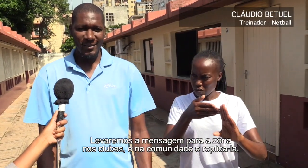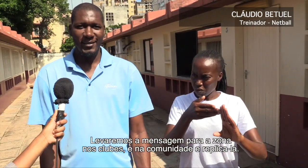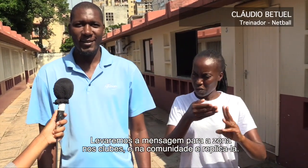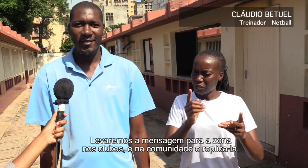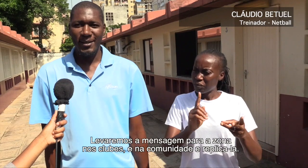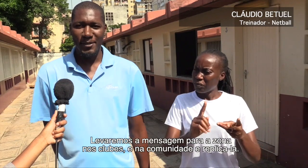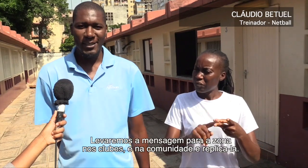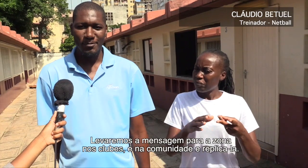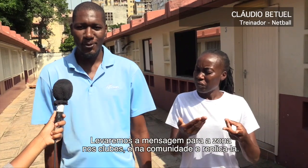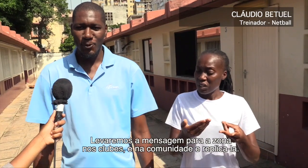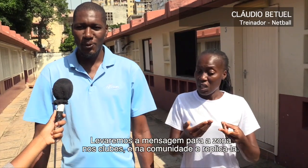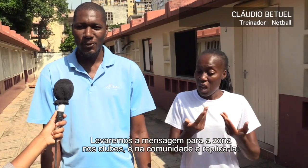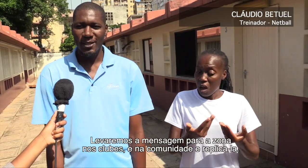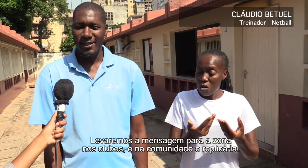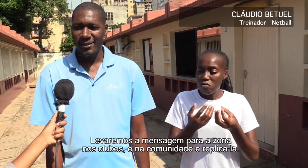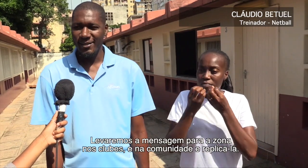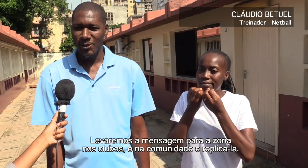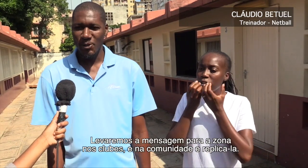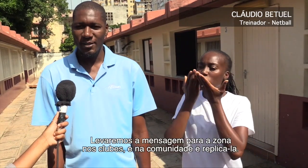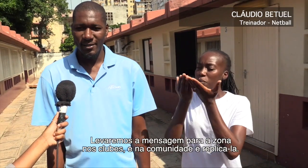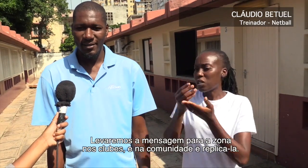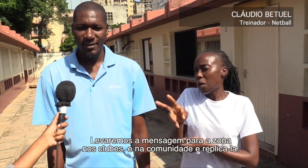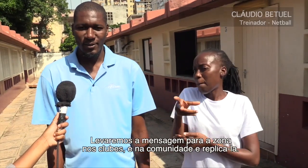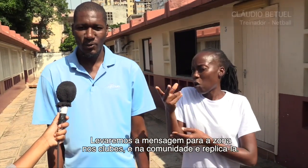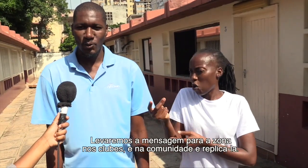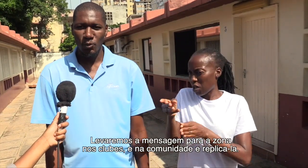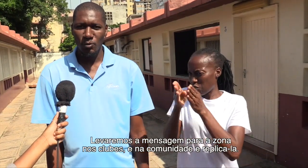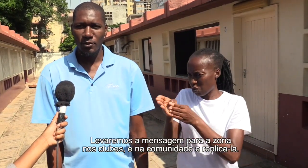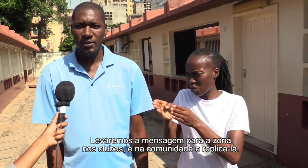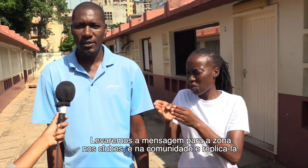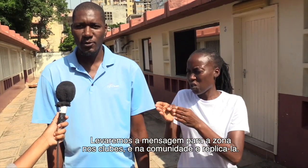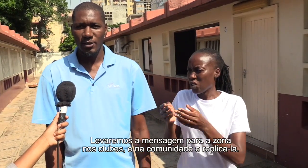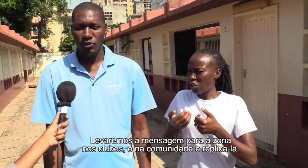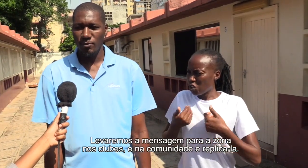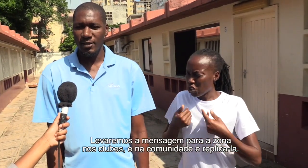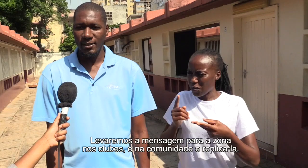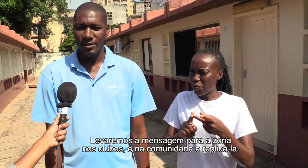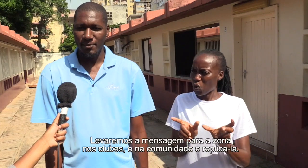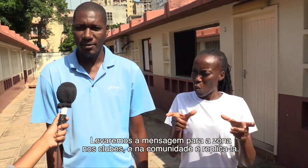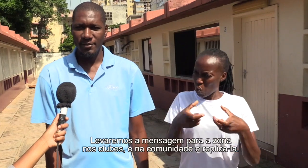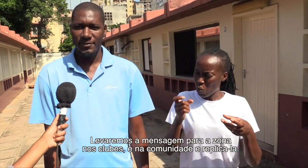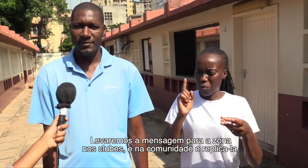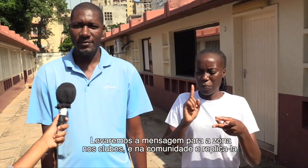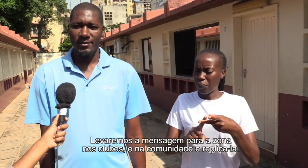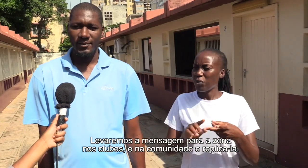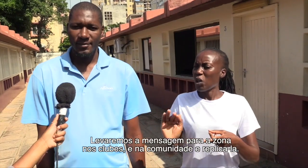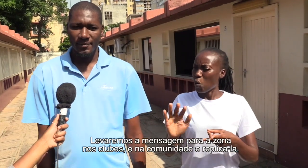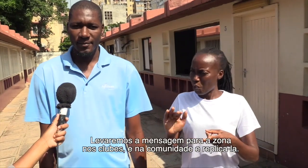E levar a mensagem para os outros lá na zona, nos clubes, tanto nas comunidades também.